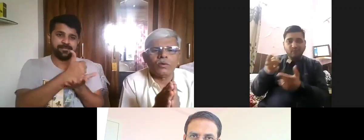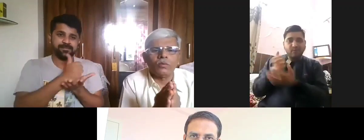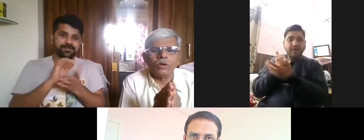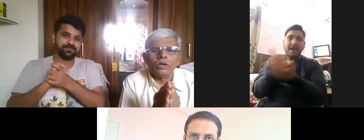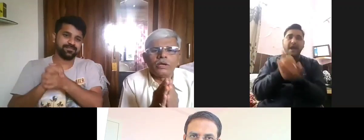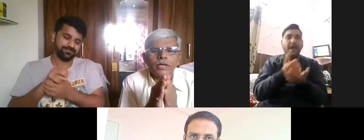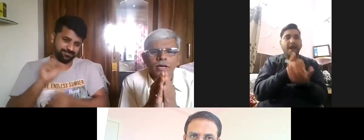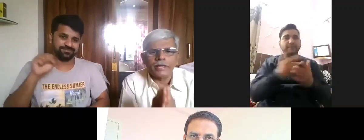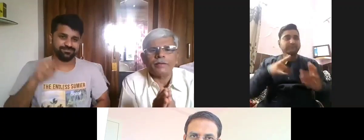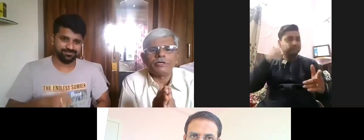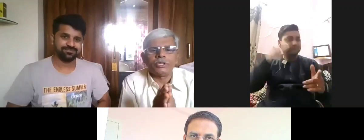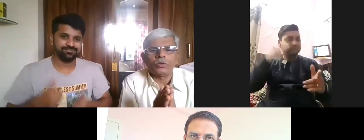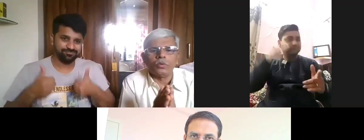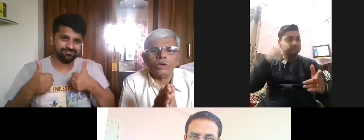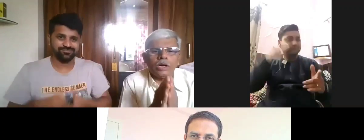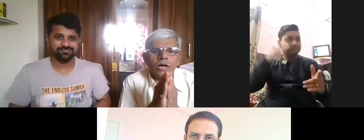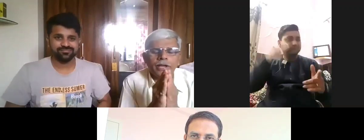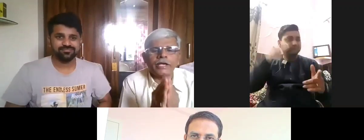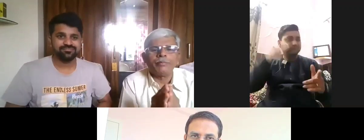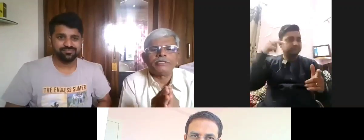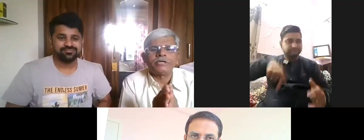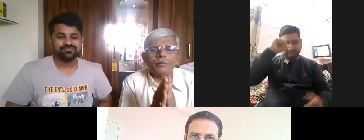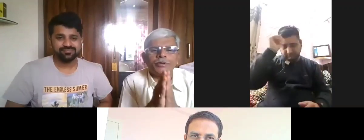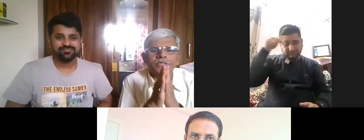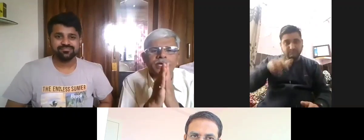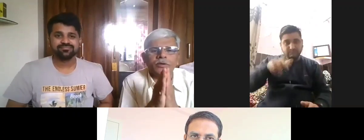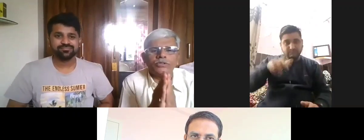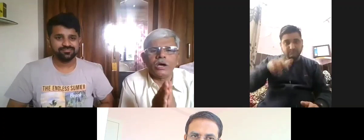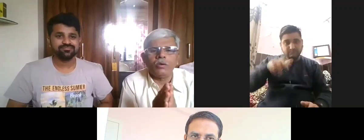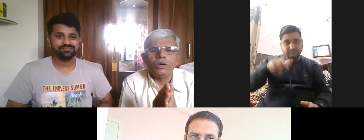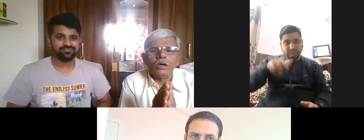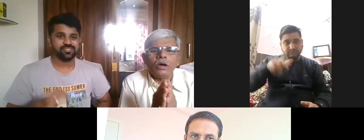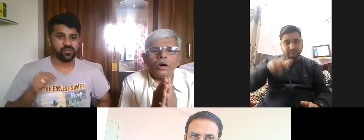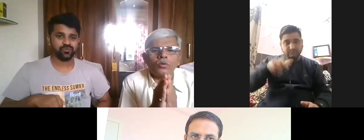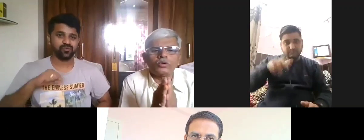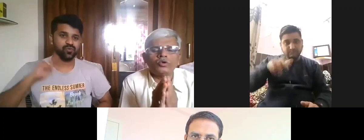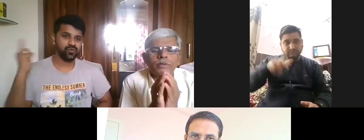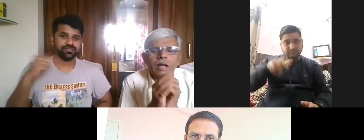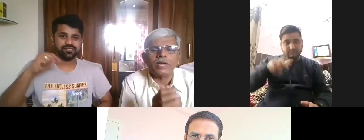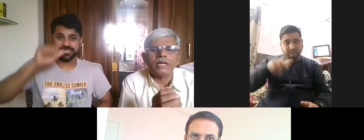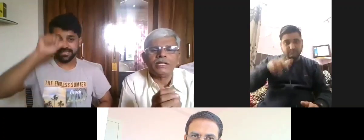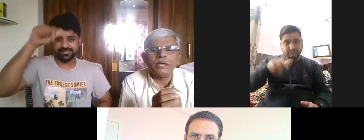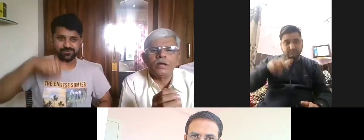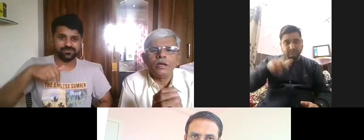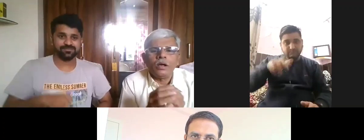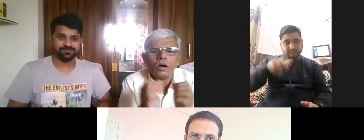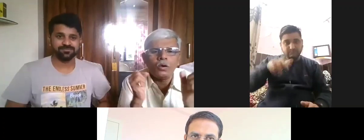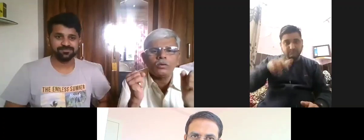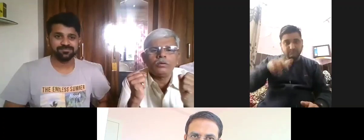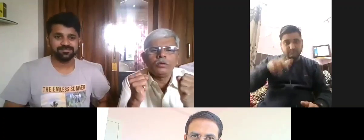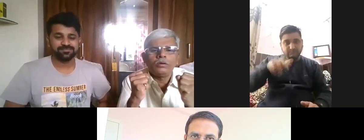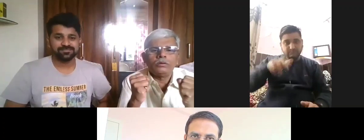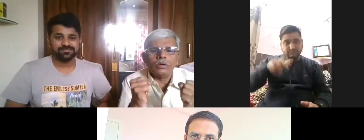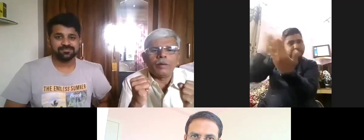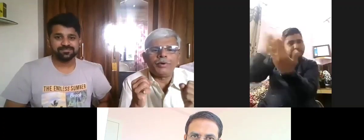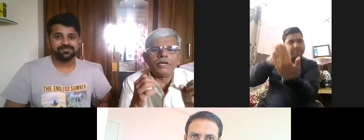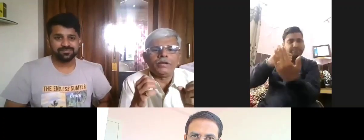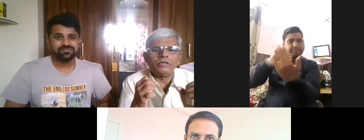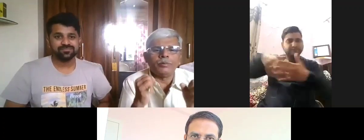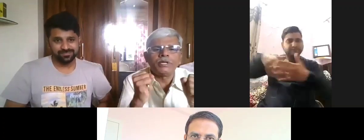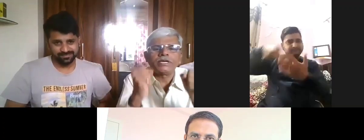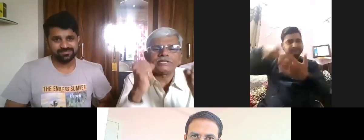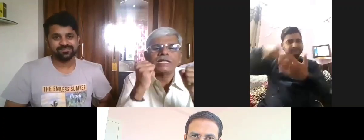प्रार्थना करता हूँ कि हर एक बच्चे को, हर एक बच्चे के पीछे खड़े हो जाओ और उनकी शुभकामनाएं दे, और